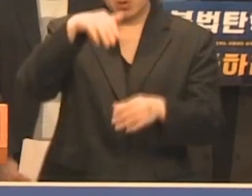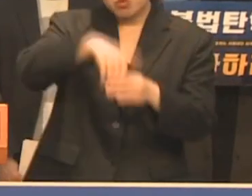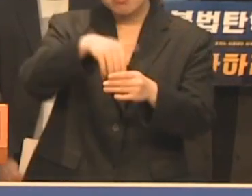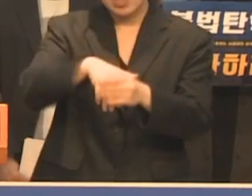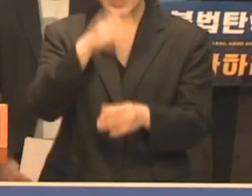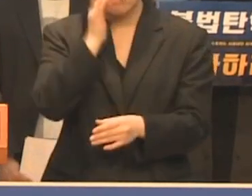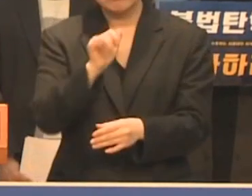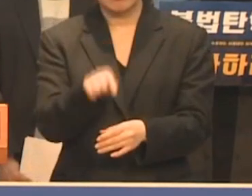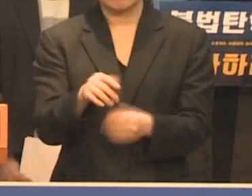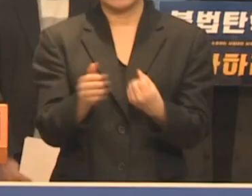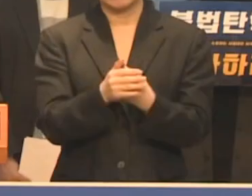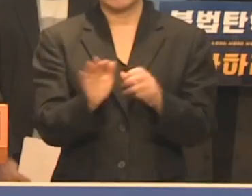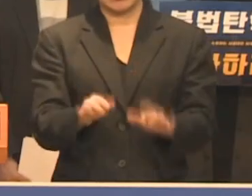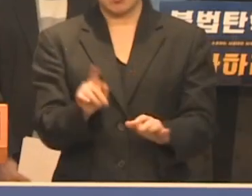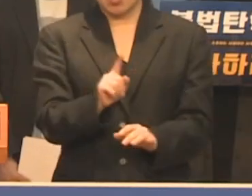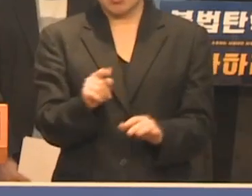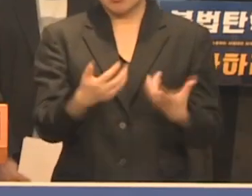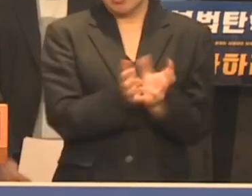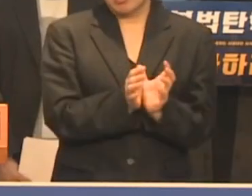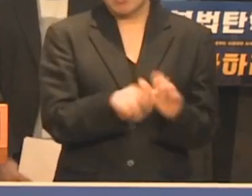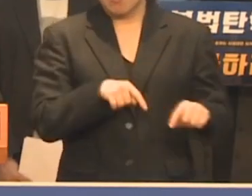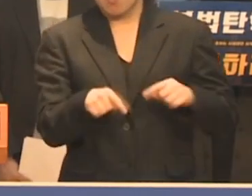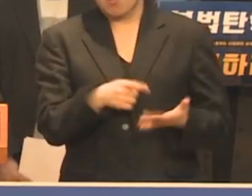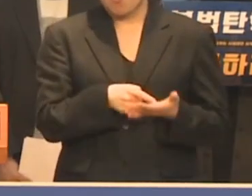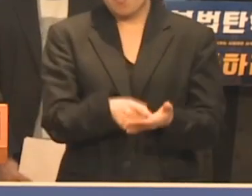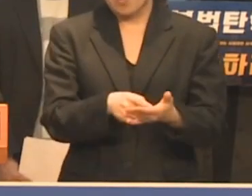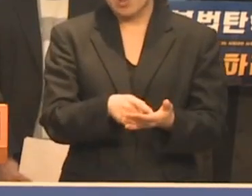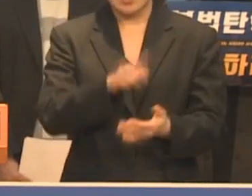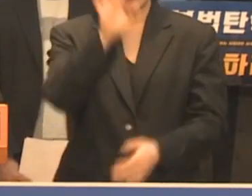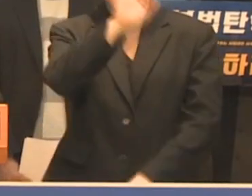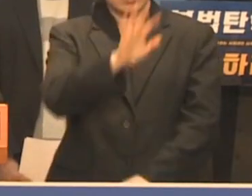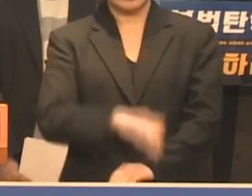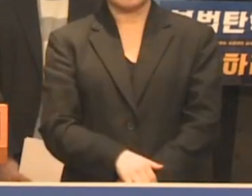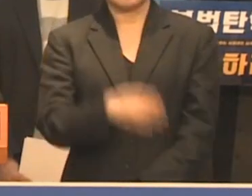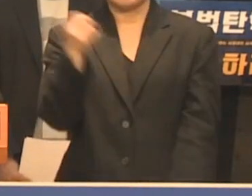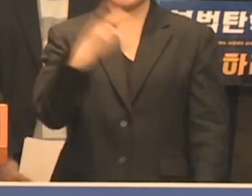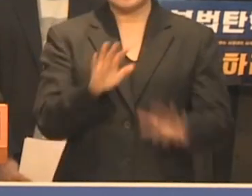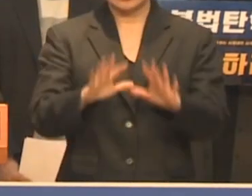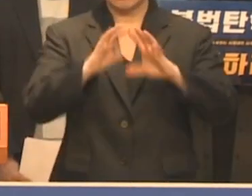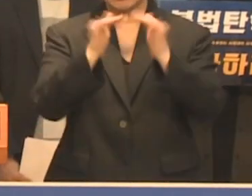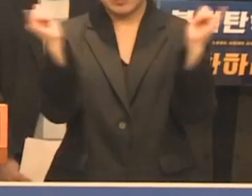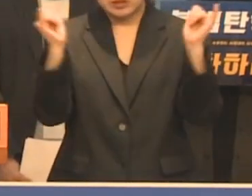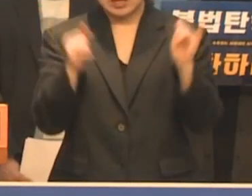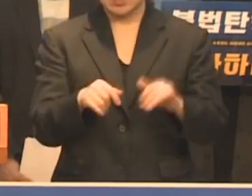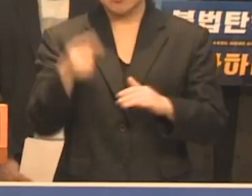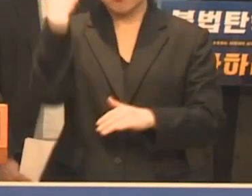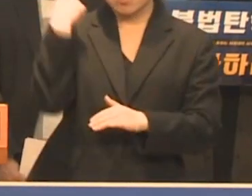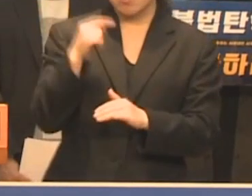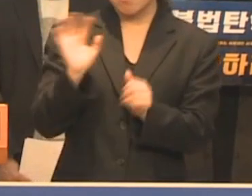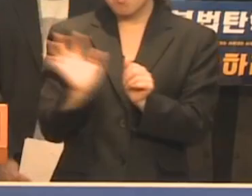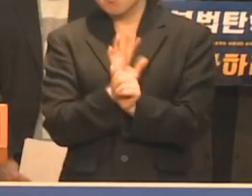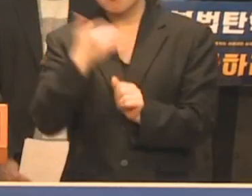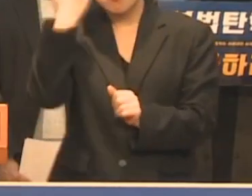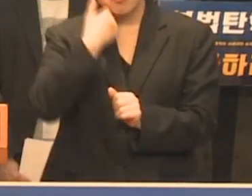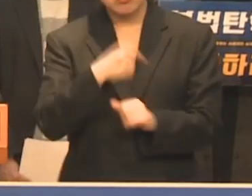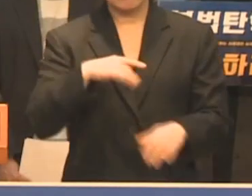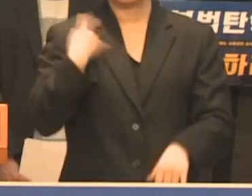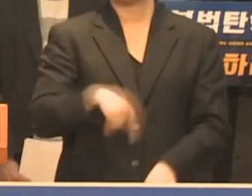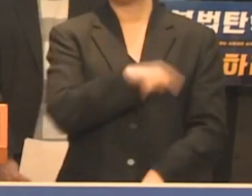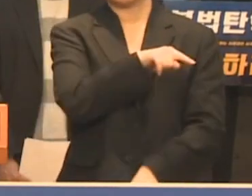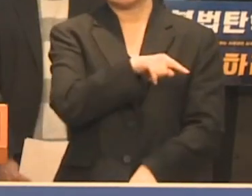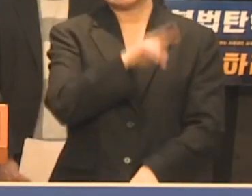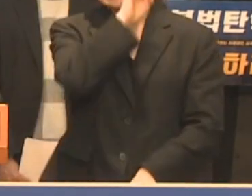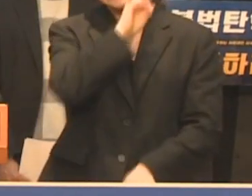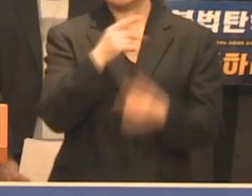이루어지는 부정선거는 한 정치 세력이 단독으로 추진할 수 있는 일이 아닙니다. 그리고 현재 국민들은 그 배후의 핵심을 중국 공산당이라고 의심하고